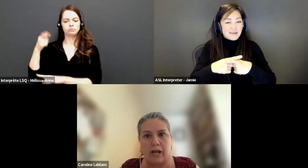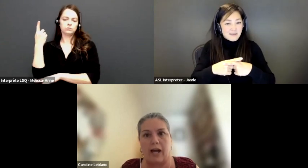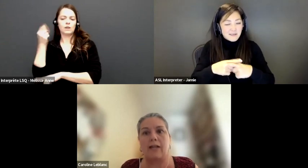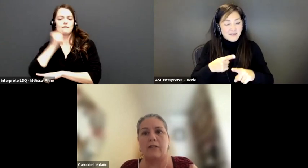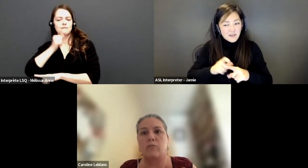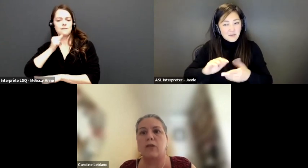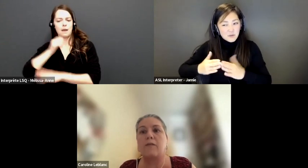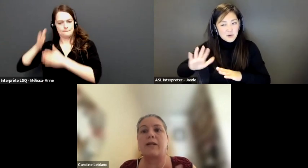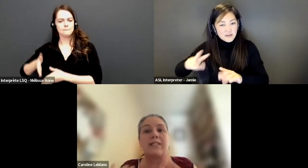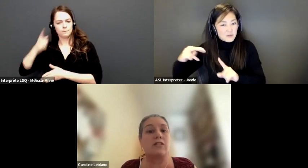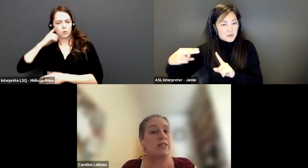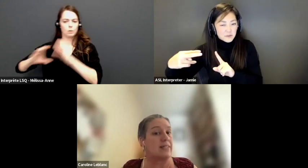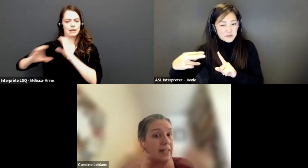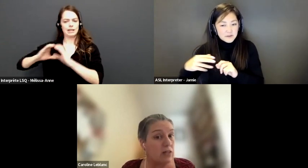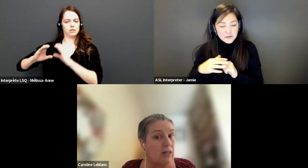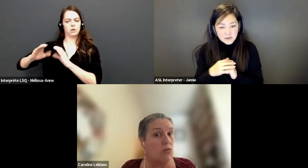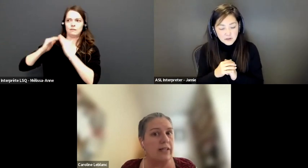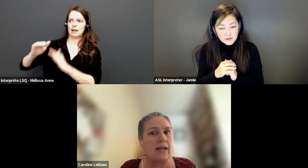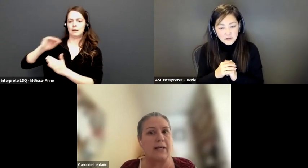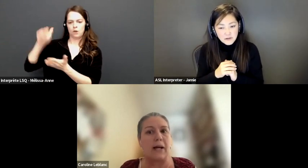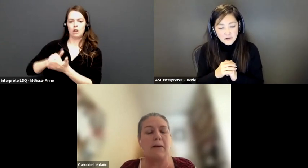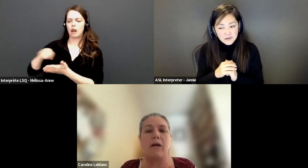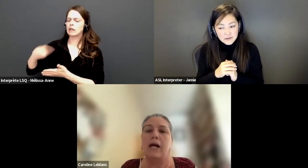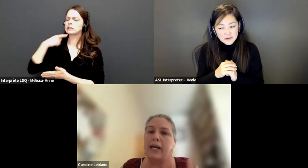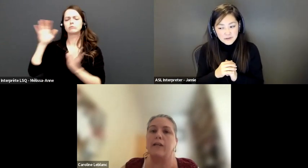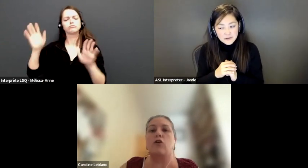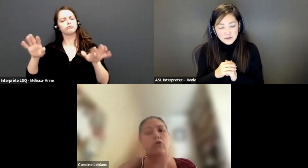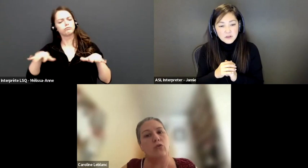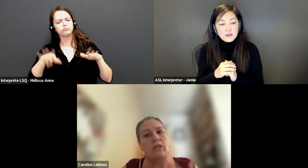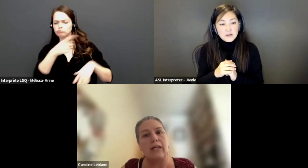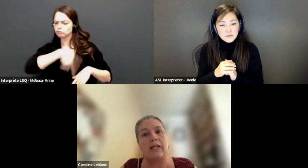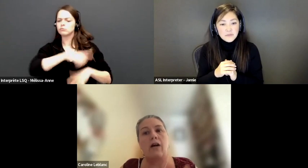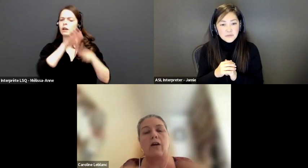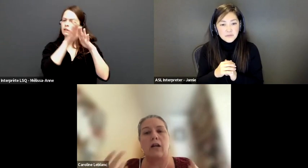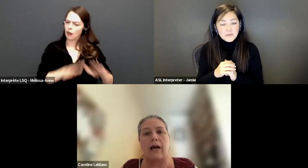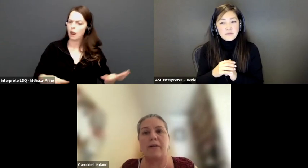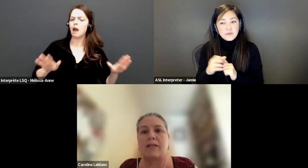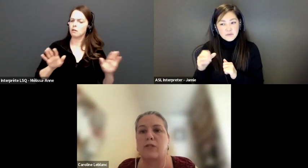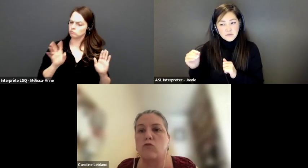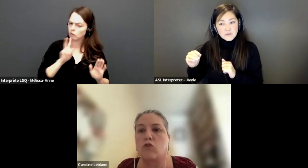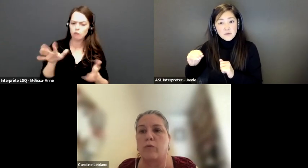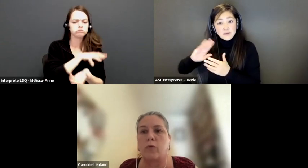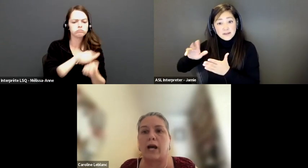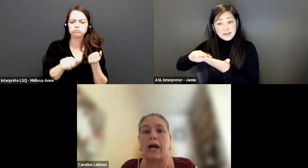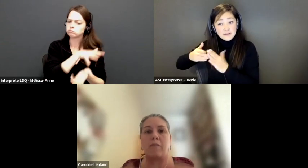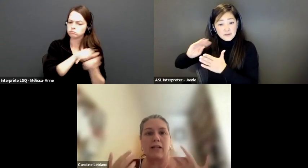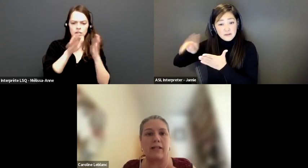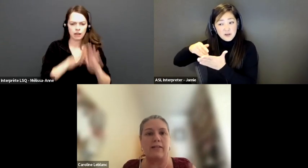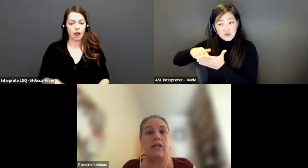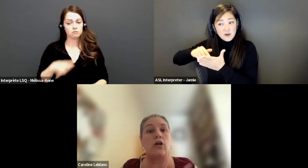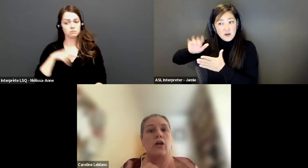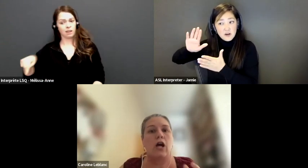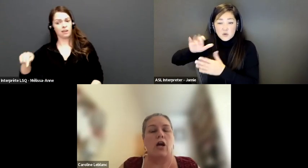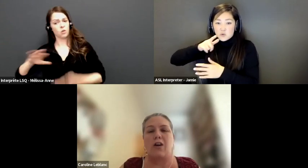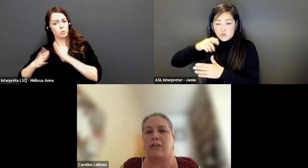de Montréal, Linda Boutin, précise que ça s'était déroulé dans le calme. Et de l'autre côté, la perception du communautaire amène